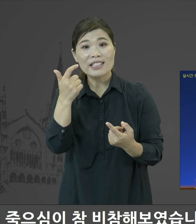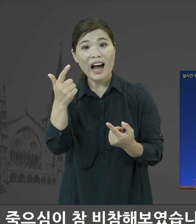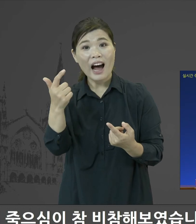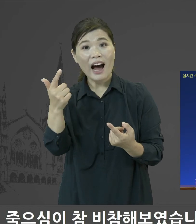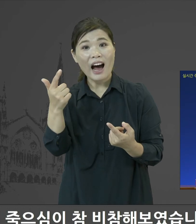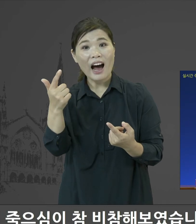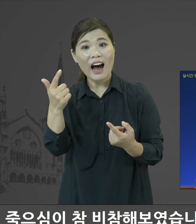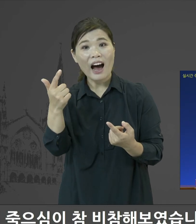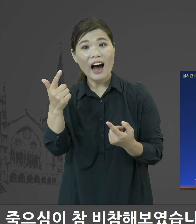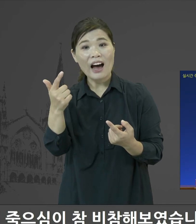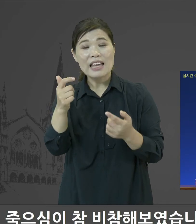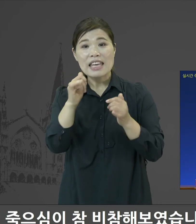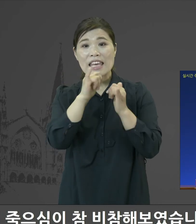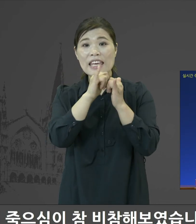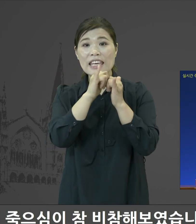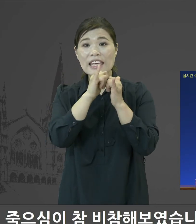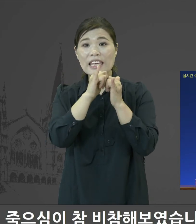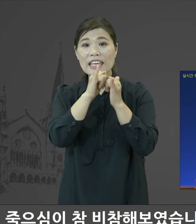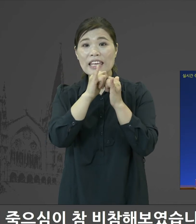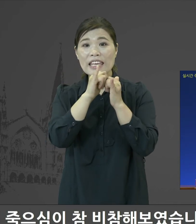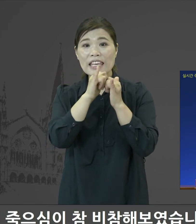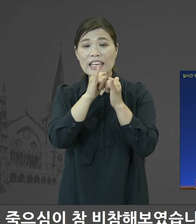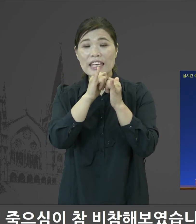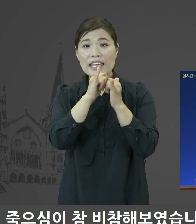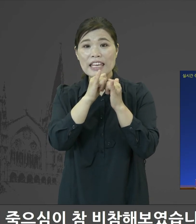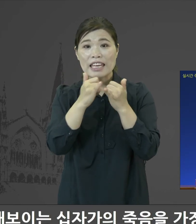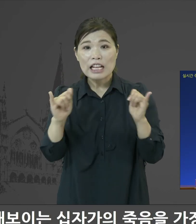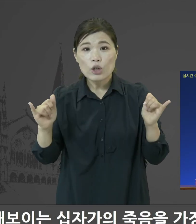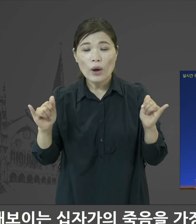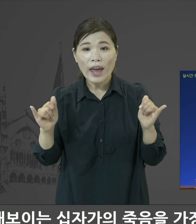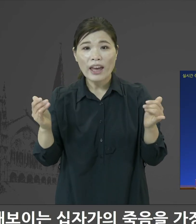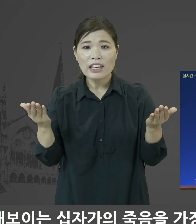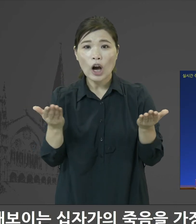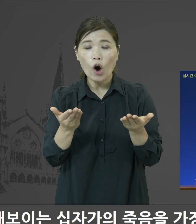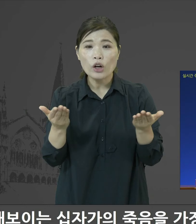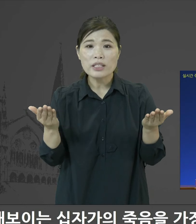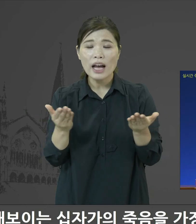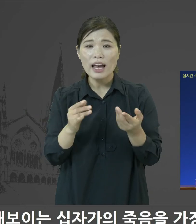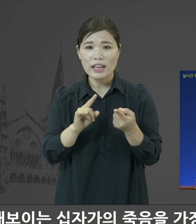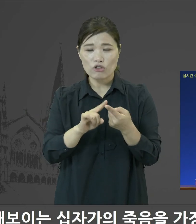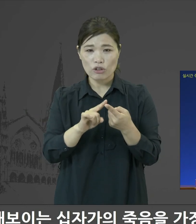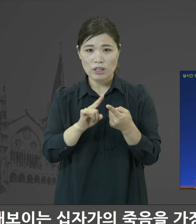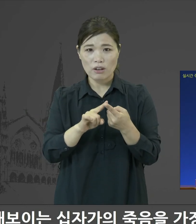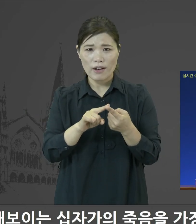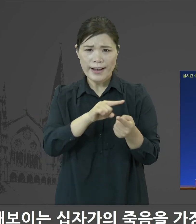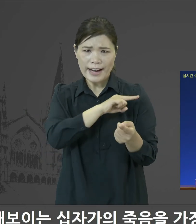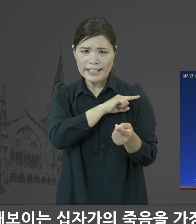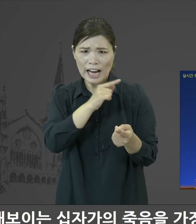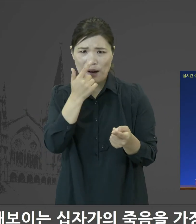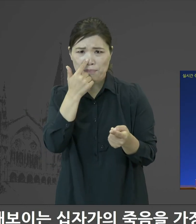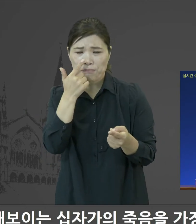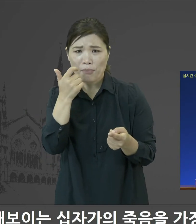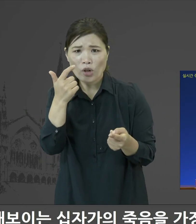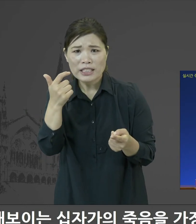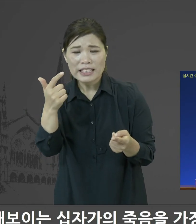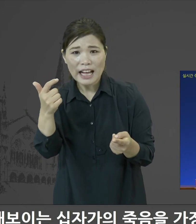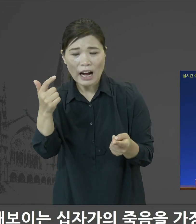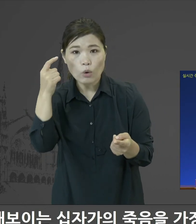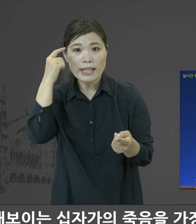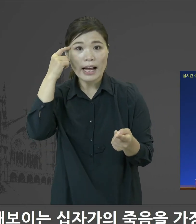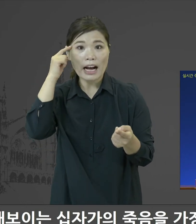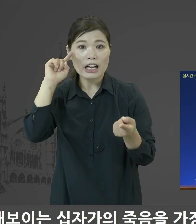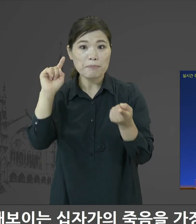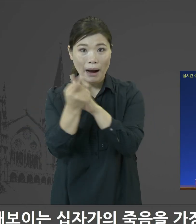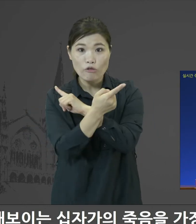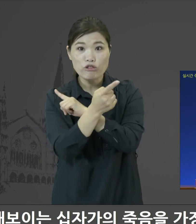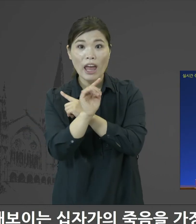인류 역사의 가장 멋진 일로 바꾸어 놓는 이 생각, 바꾸어